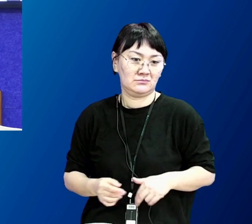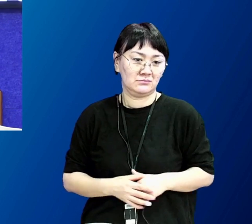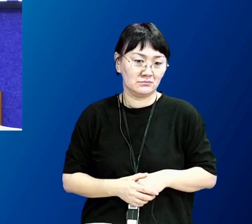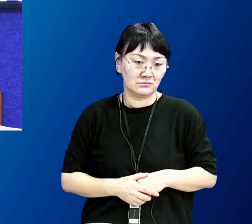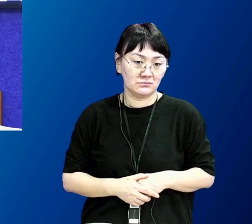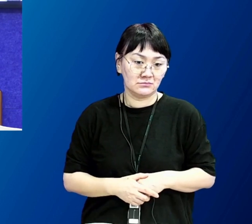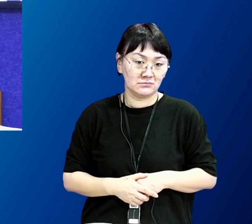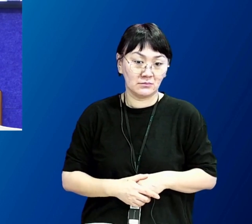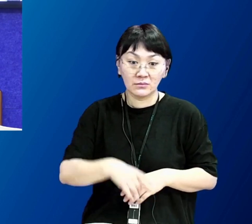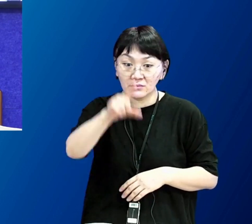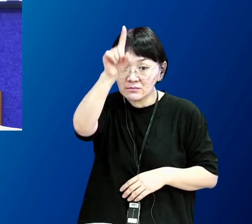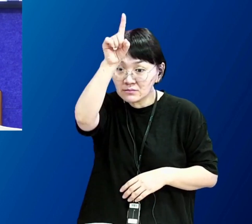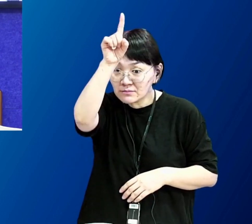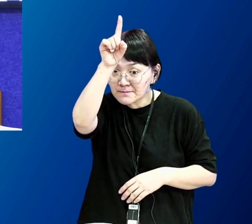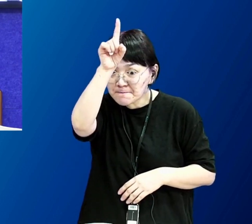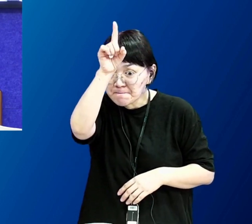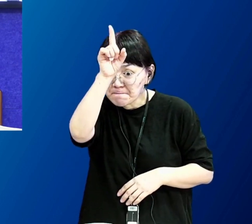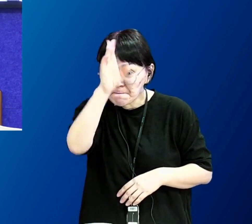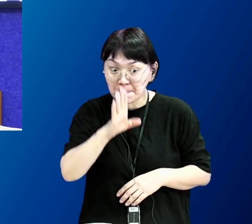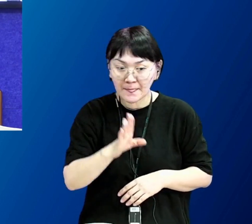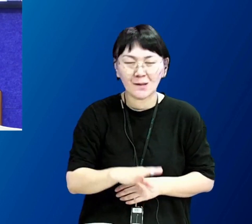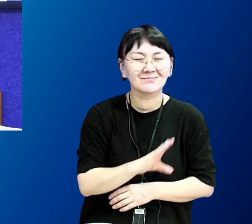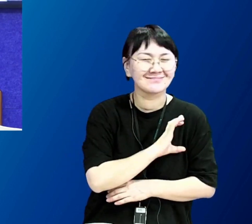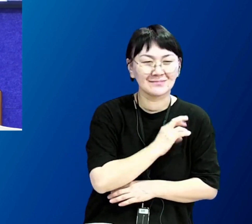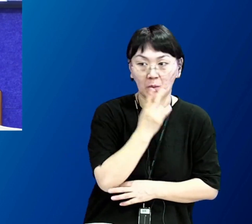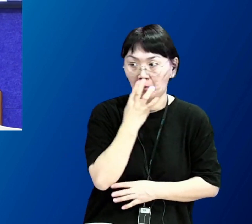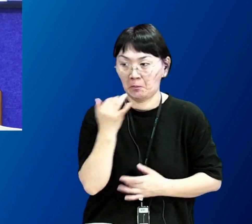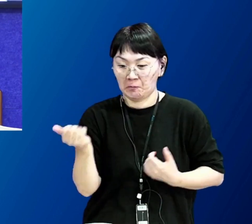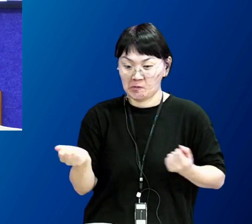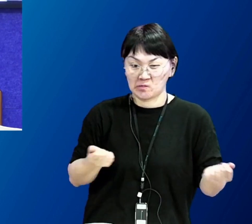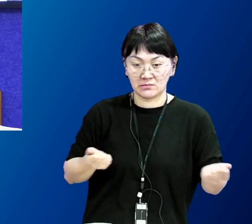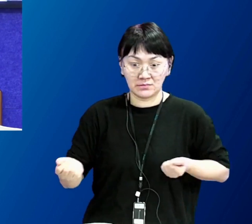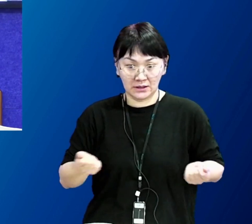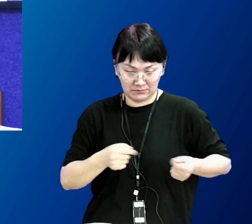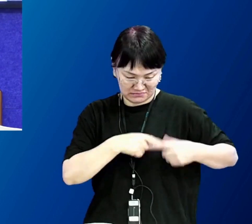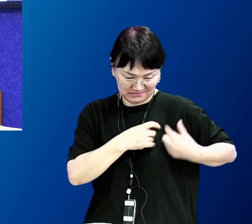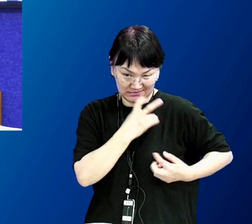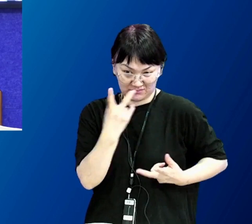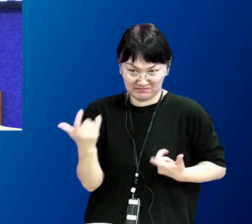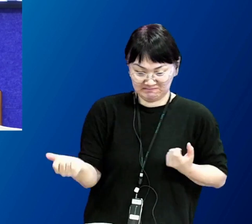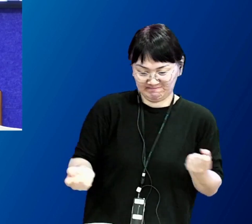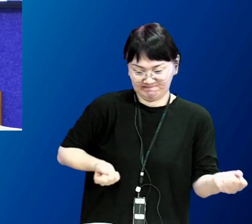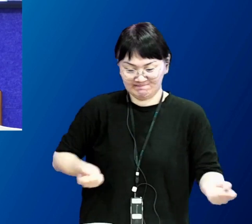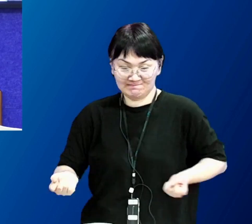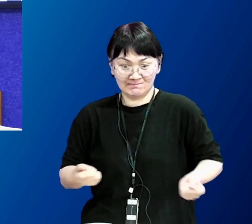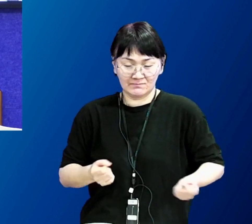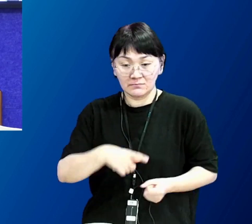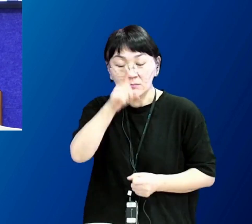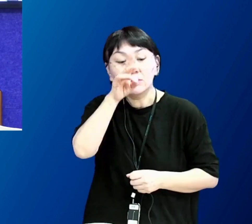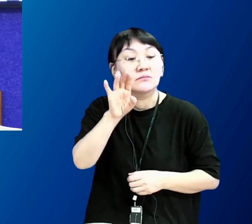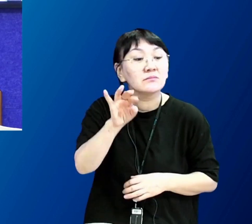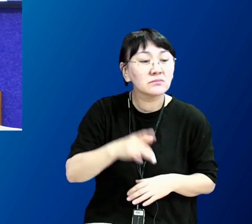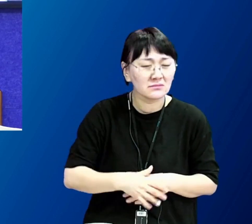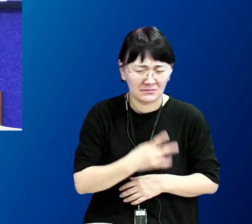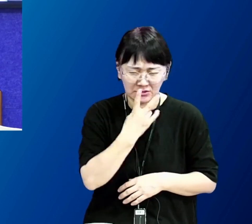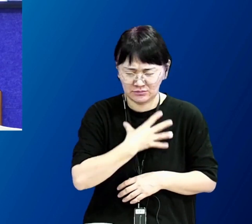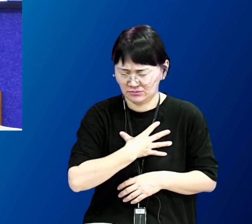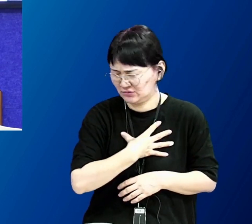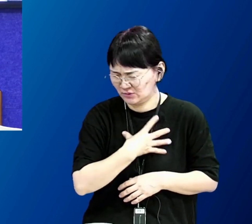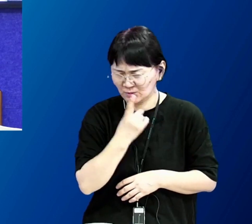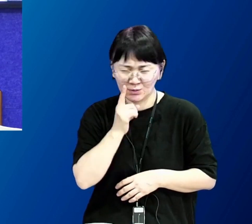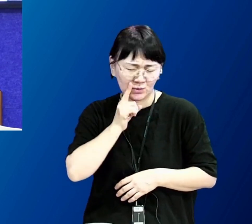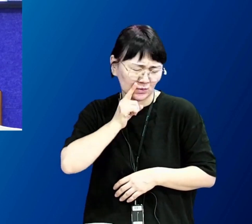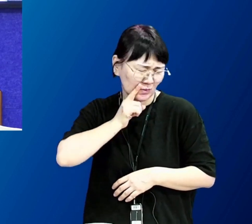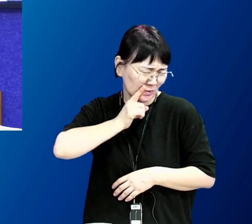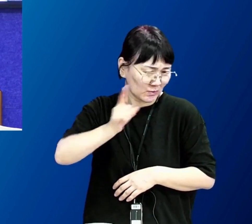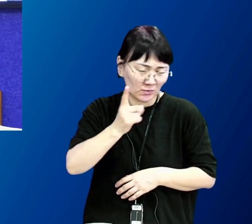үнэхээр бурхан хүн хоёр тэр зүрх сэтгэлийг тээж байгаа тэр хүн дэжтэй бурхан дург үзэн